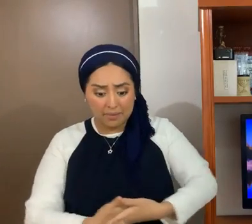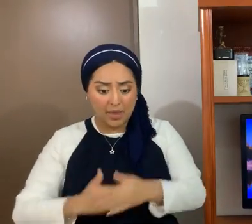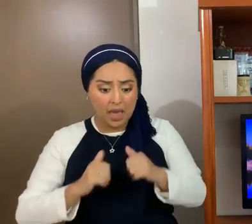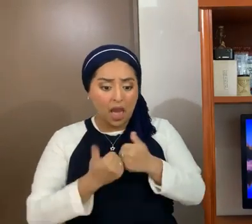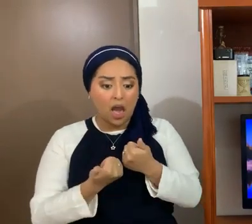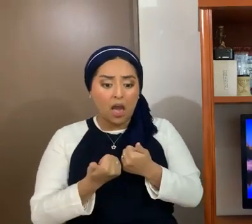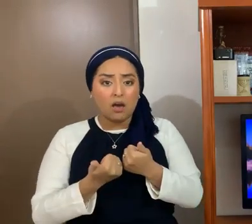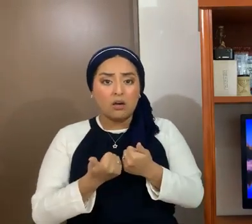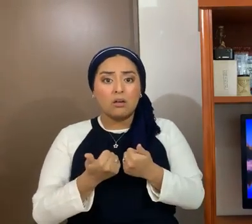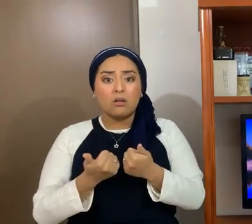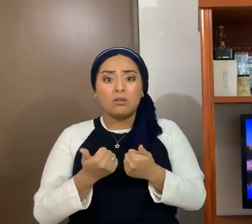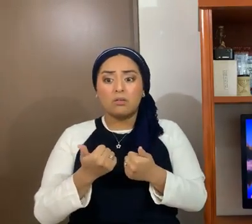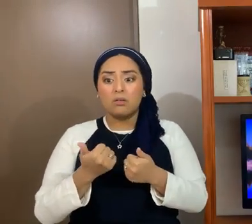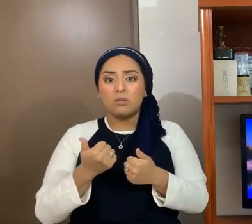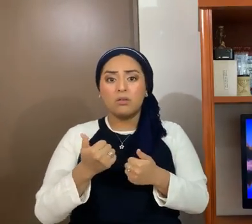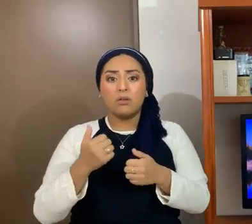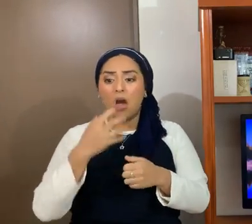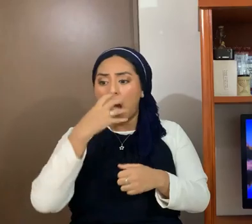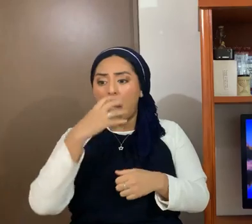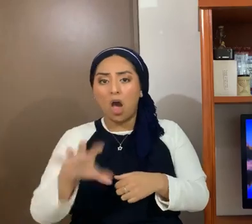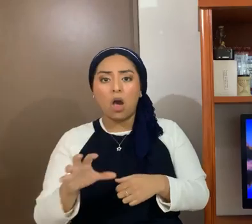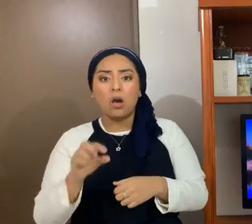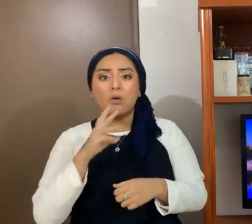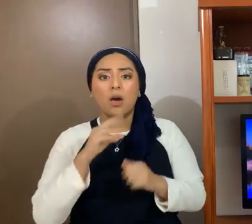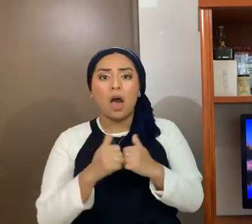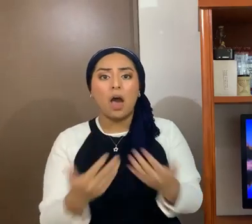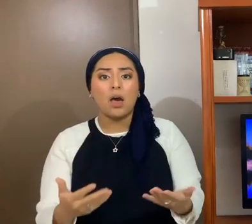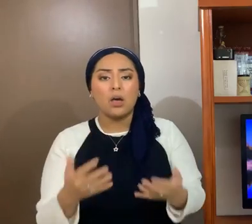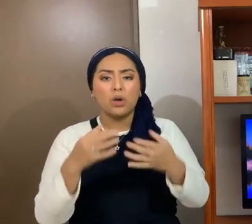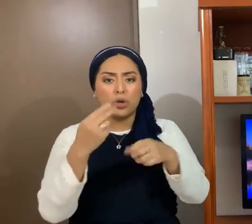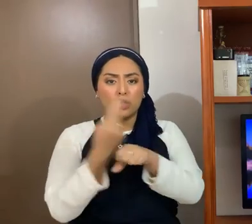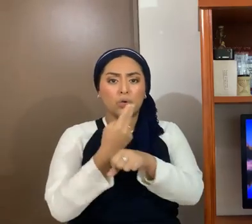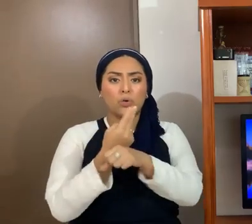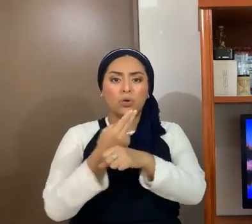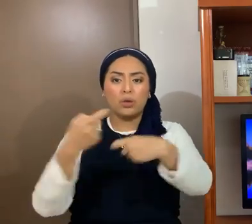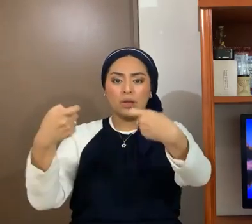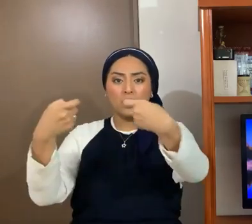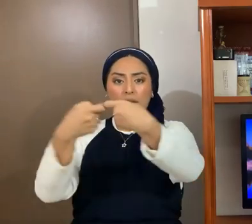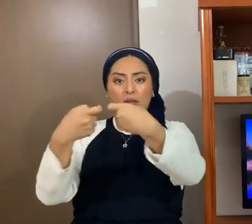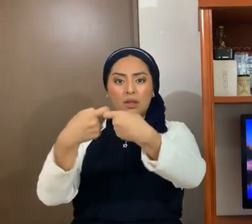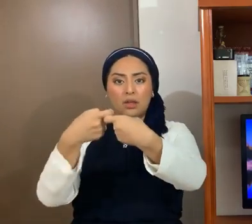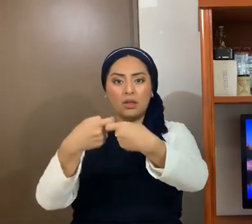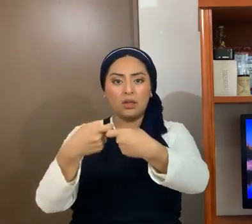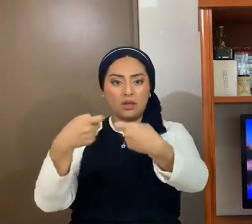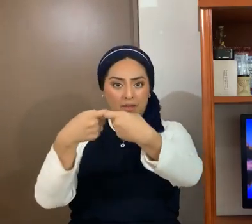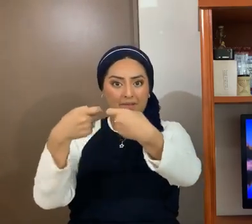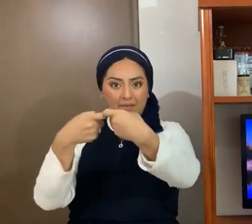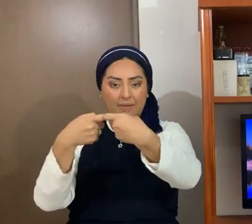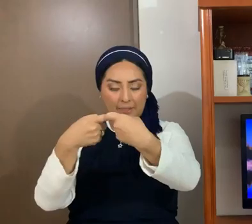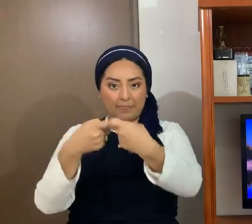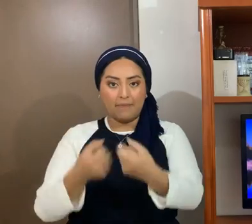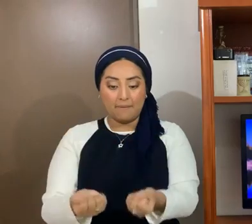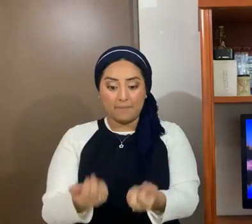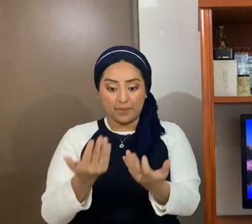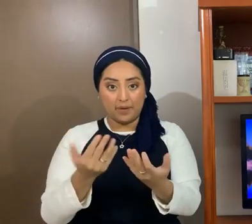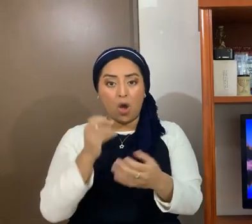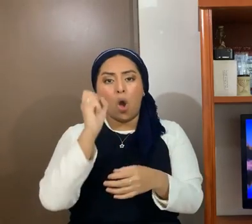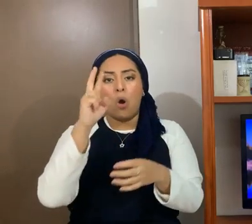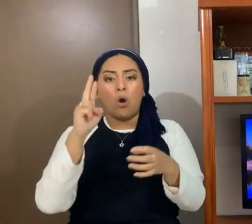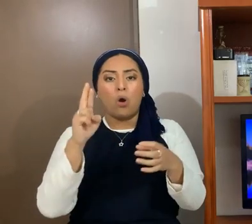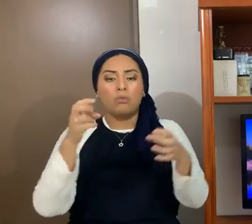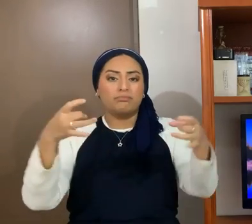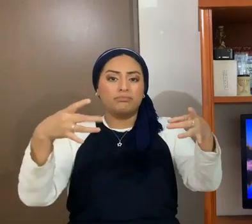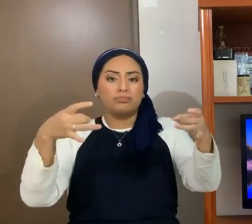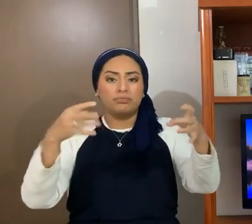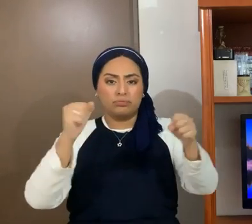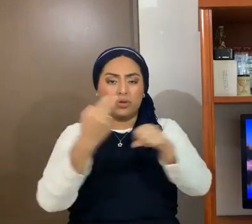para calentarle su mamila? Usa una parrilla eléctrica, nada más para calentar. Calientas lo del bebé o el horno de microondas si tú